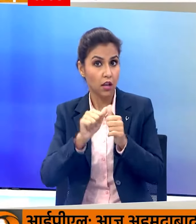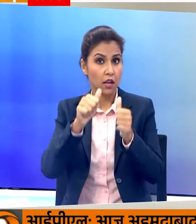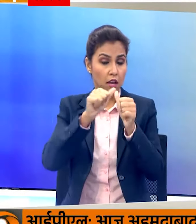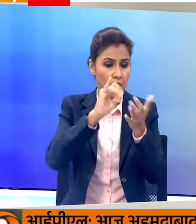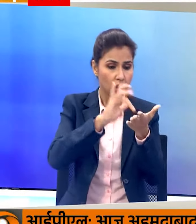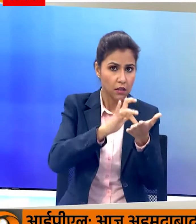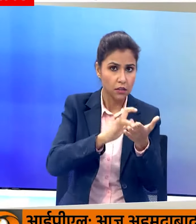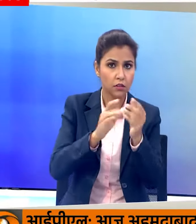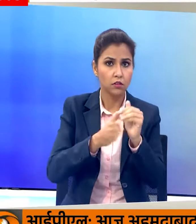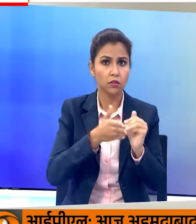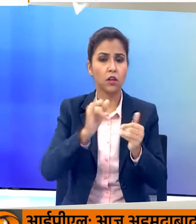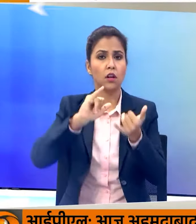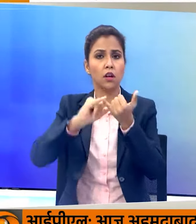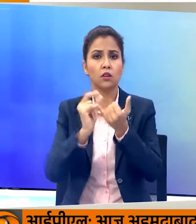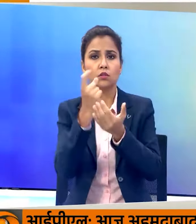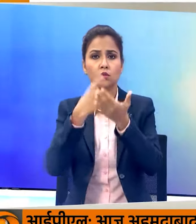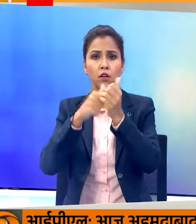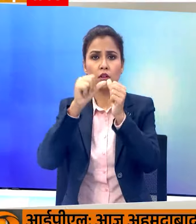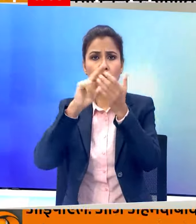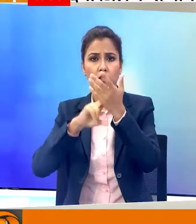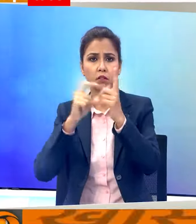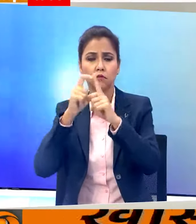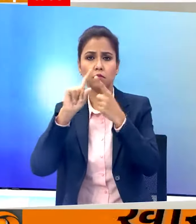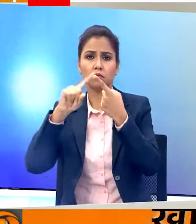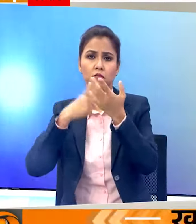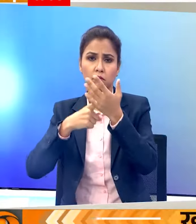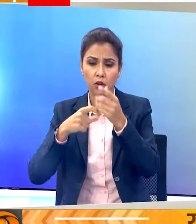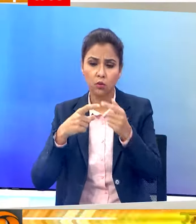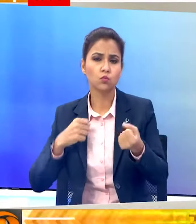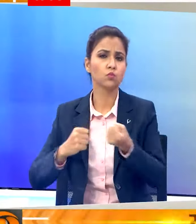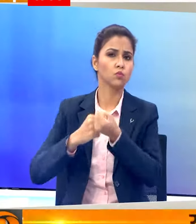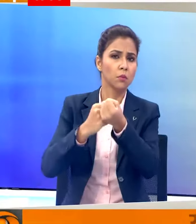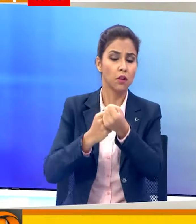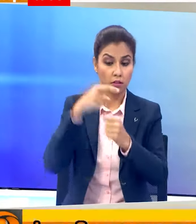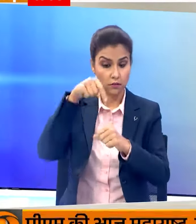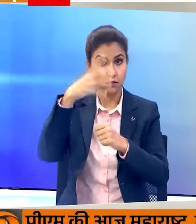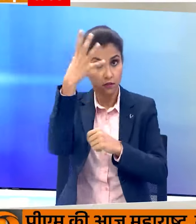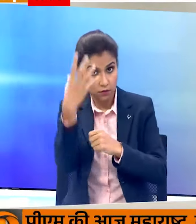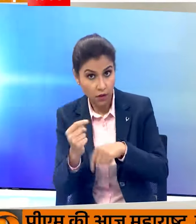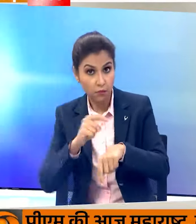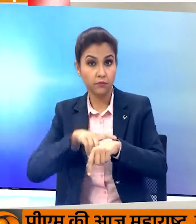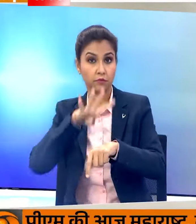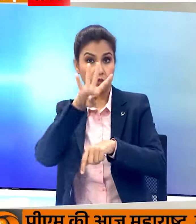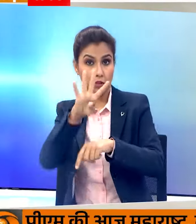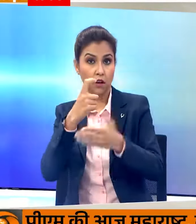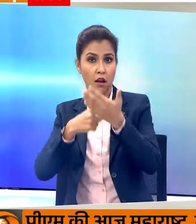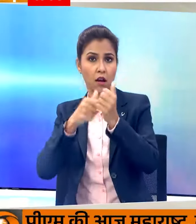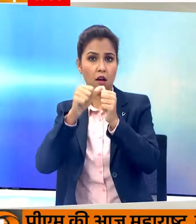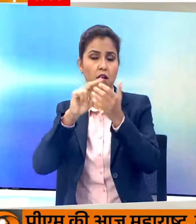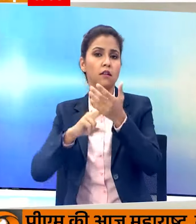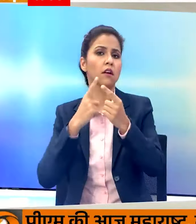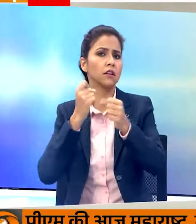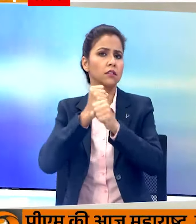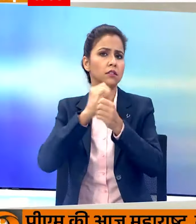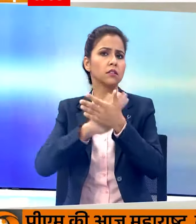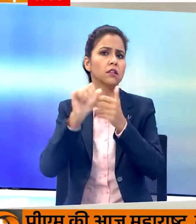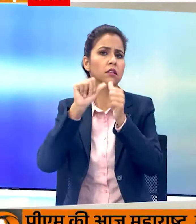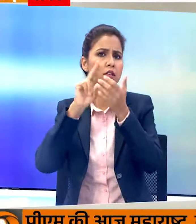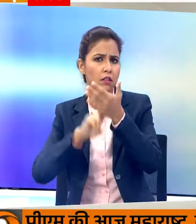उम्मीदवार सुरेंद्र सिंह अहलूवालिया के समर्थन में शाम 4 बजे रानीगंज के सियार सोल